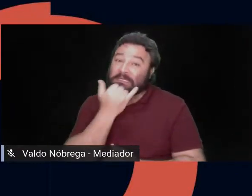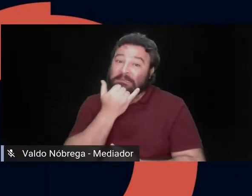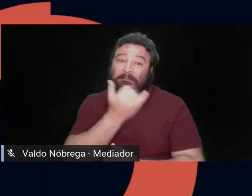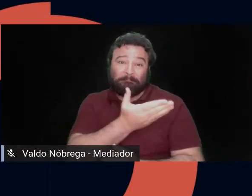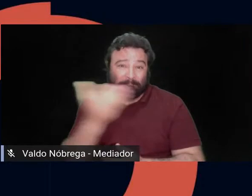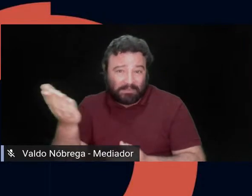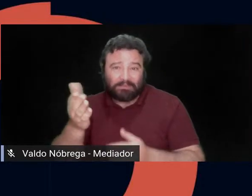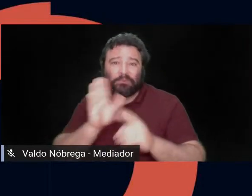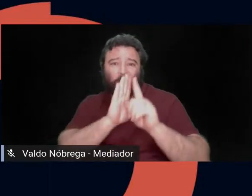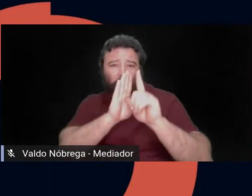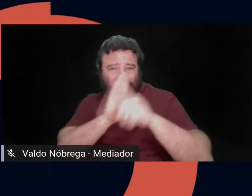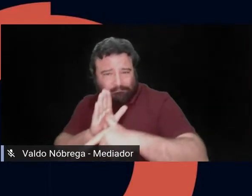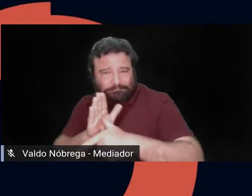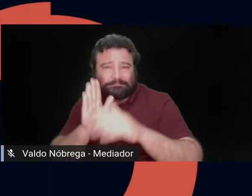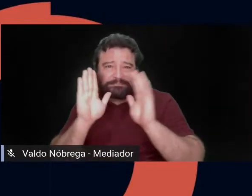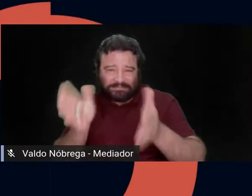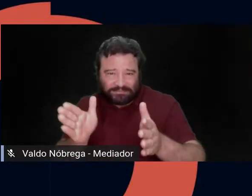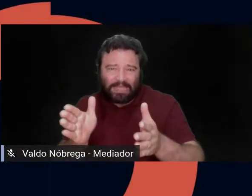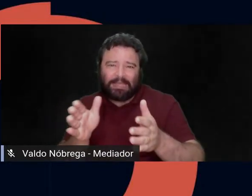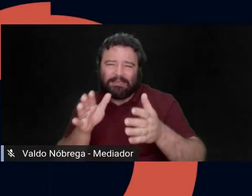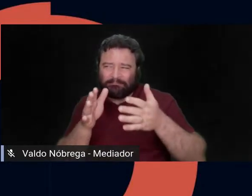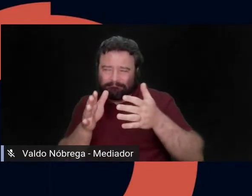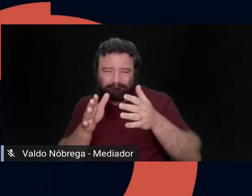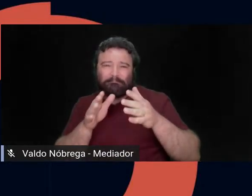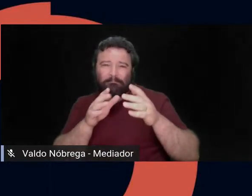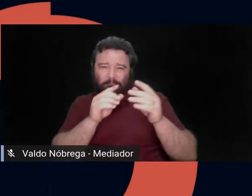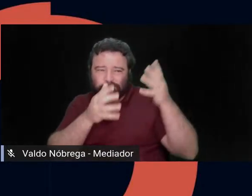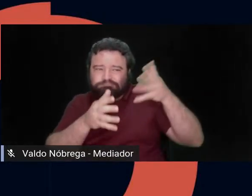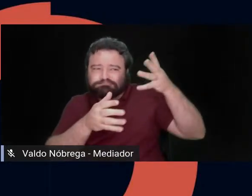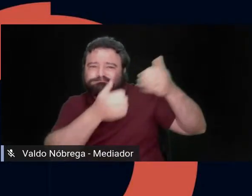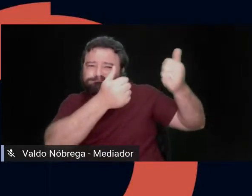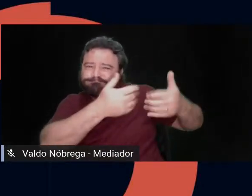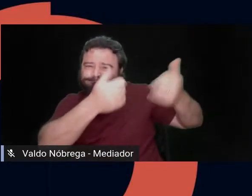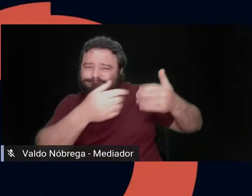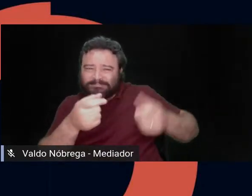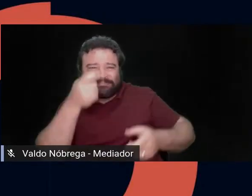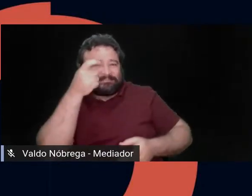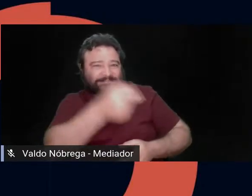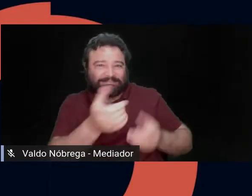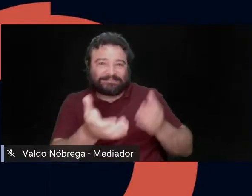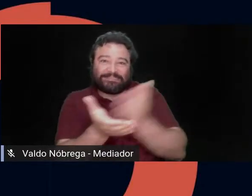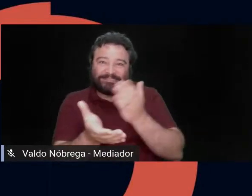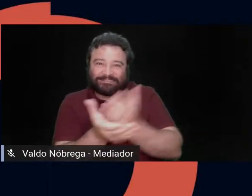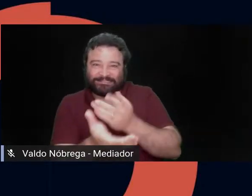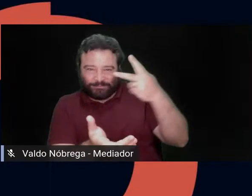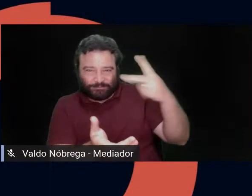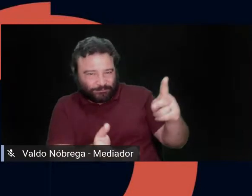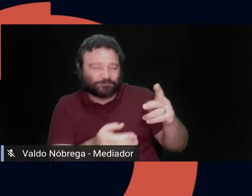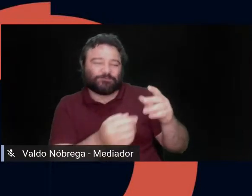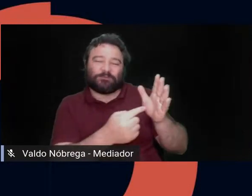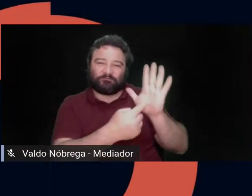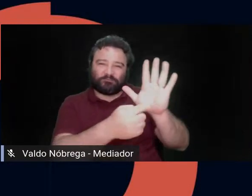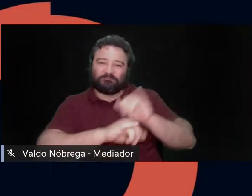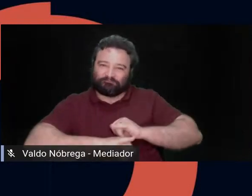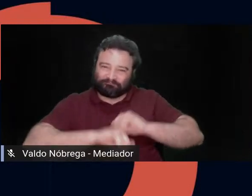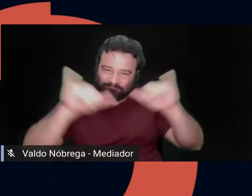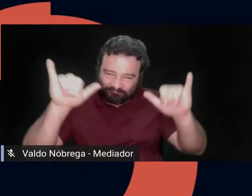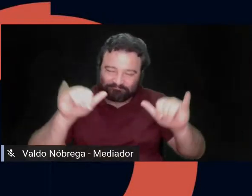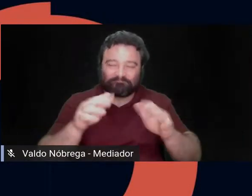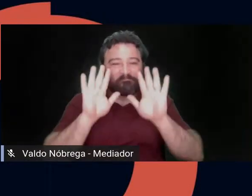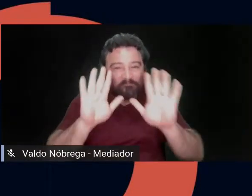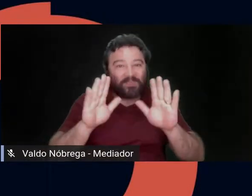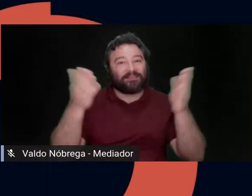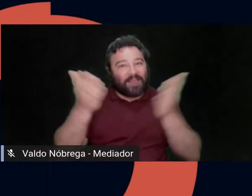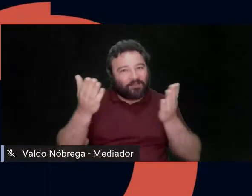de 15 a 20 minutos para discorrer. Eu peço perdão pelo atraso. Eu sei que os palestrantes delongaram e eram muito